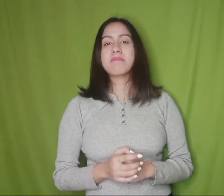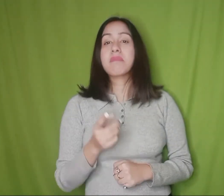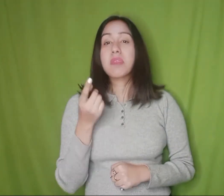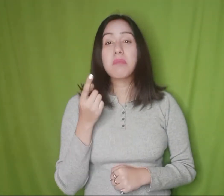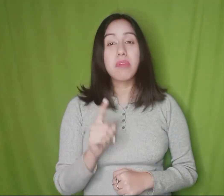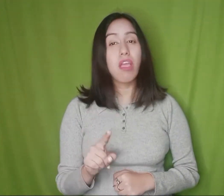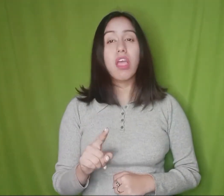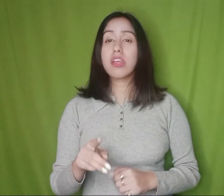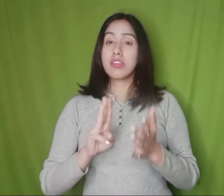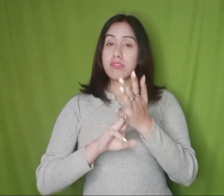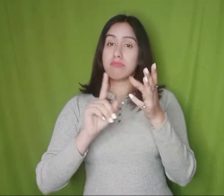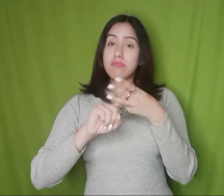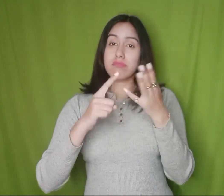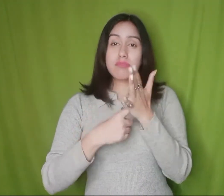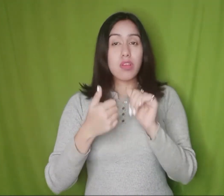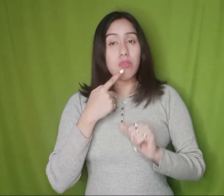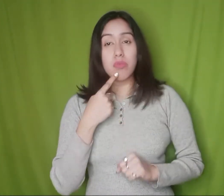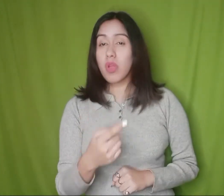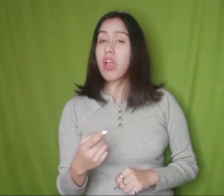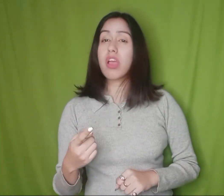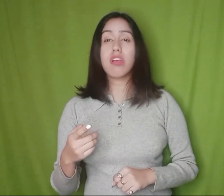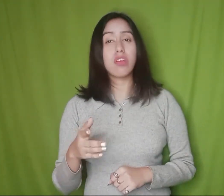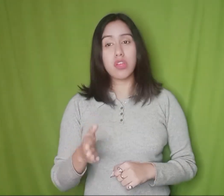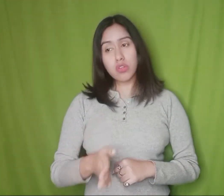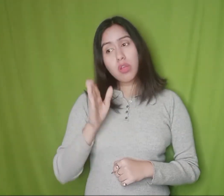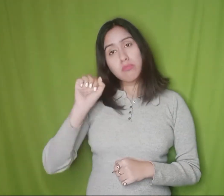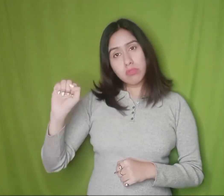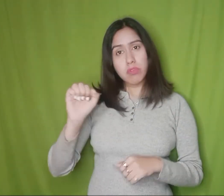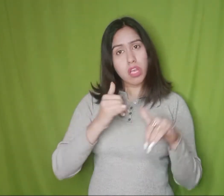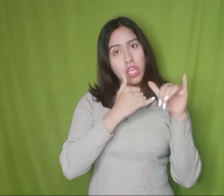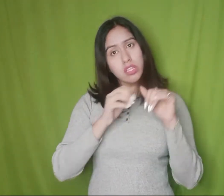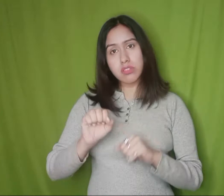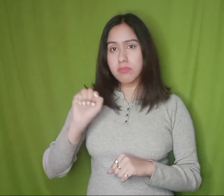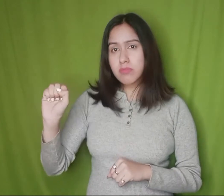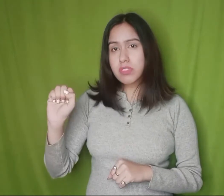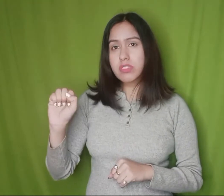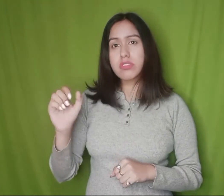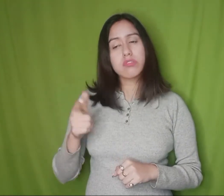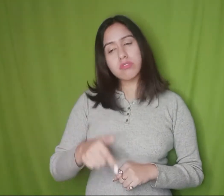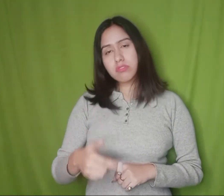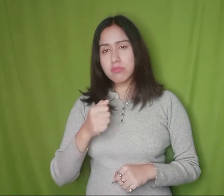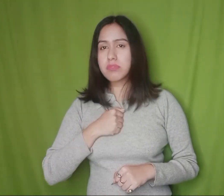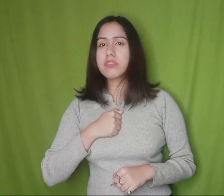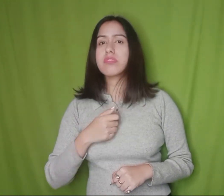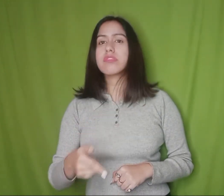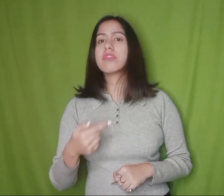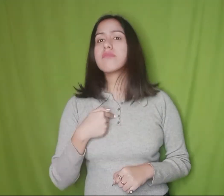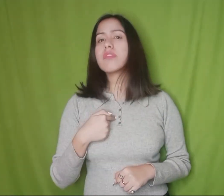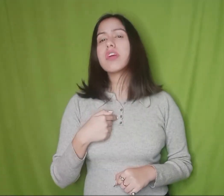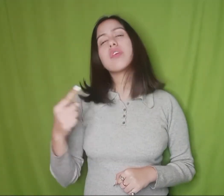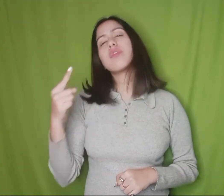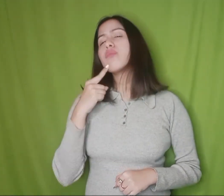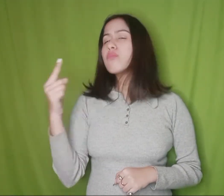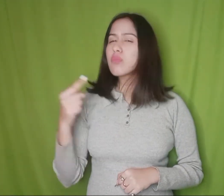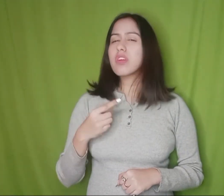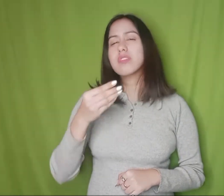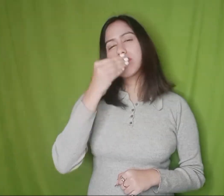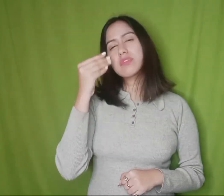मांगते। चलो क्षमा मांगो, उन्होंने बात संभालते हुए कहा। नहीं दादी साहब, भगवान सिर्फ महाराज के थोड़े हैं,